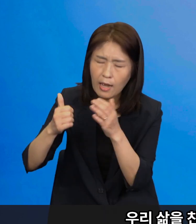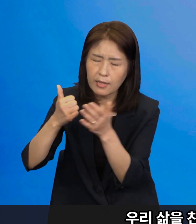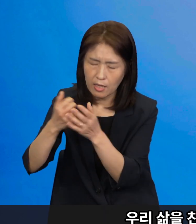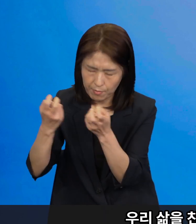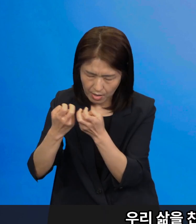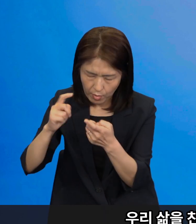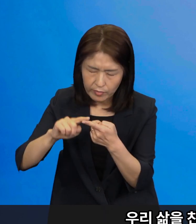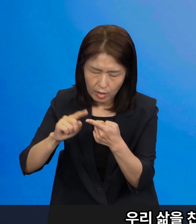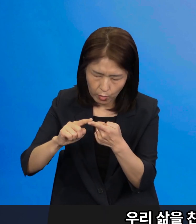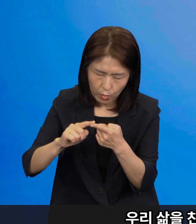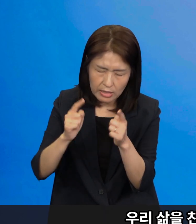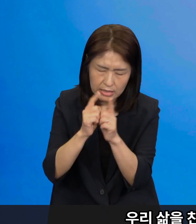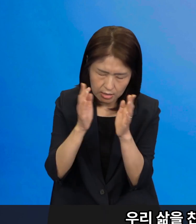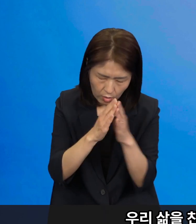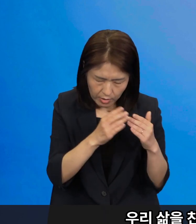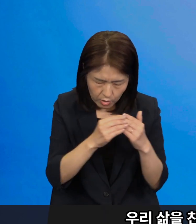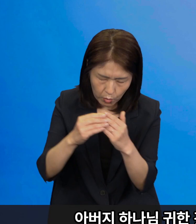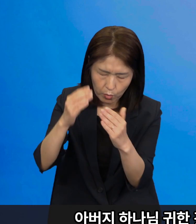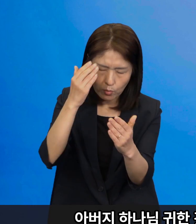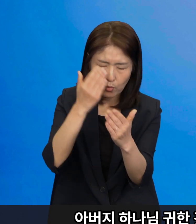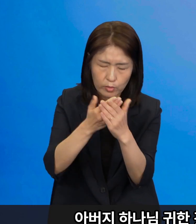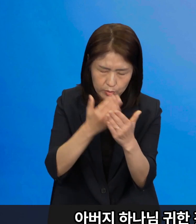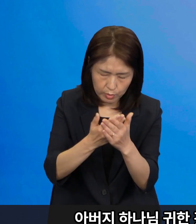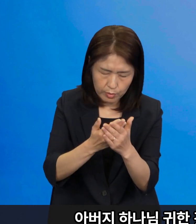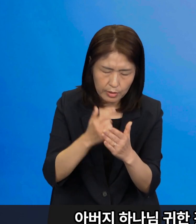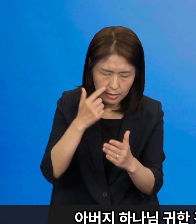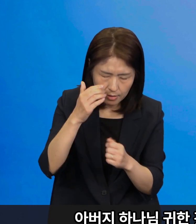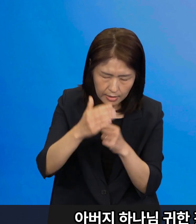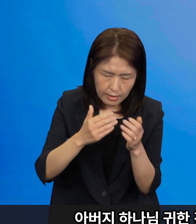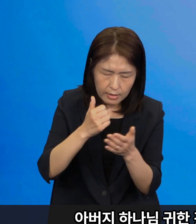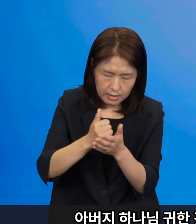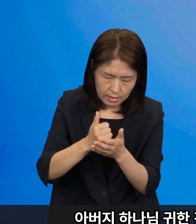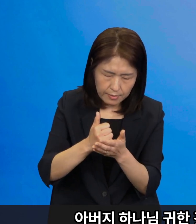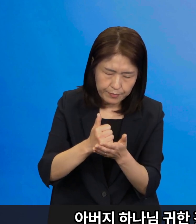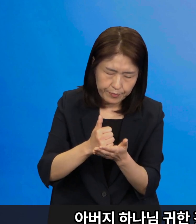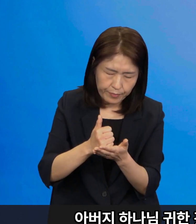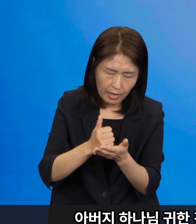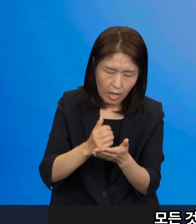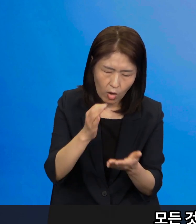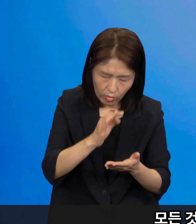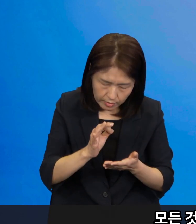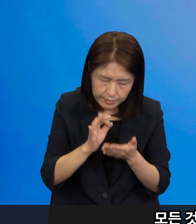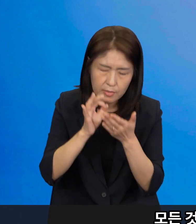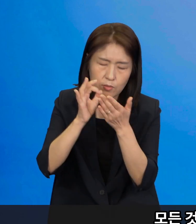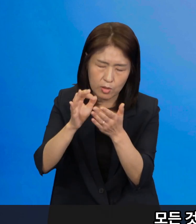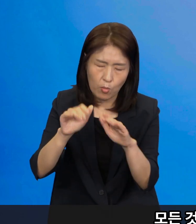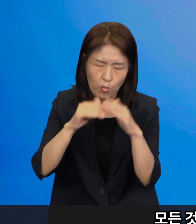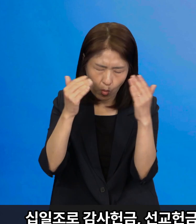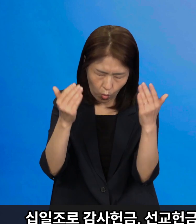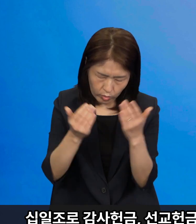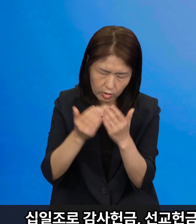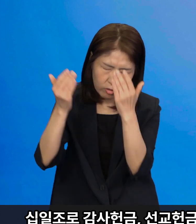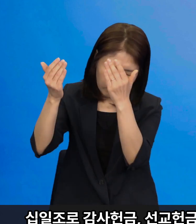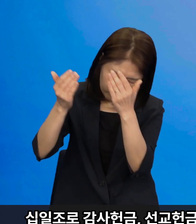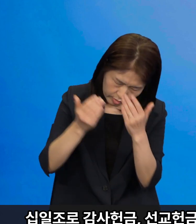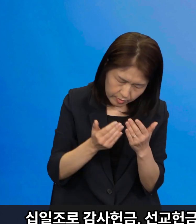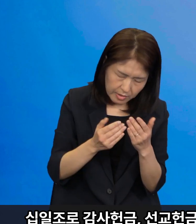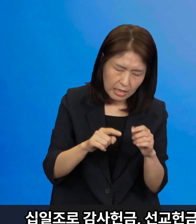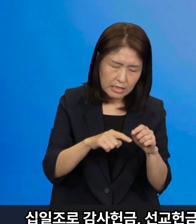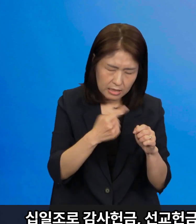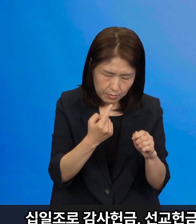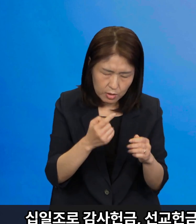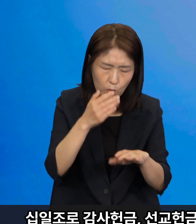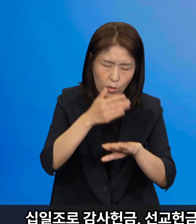삶을 친히 이끌어가 주시옵소서. 아버지 하나님, 귀한 것 구별하여 주님께 올려드립니다. 모든 것 주님이 주셨습니다. 11조로